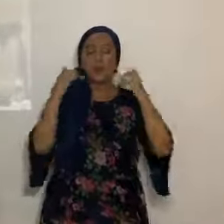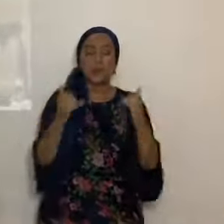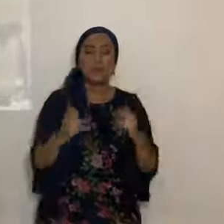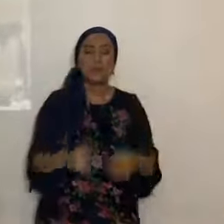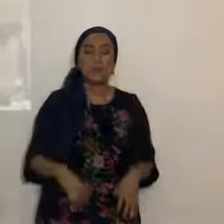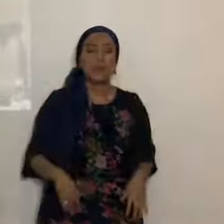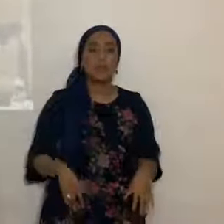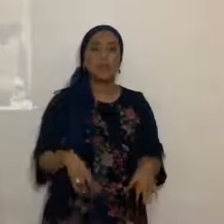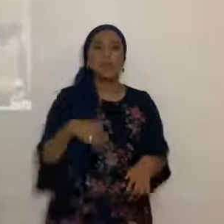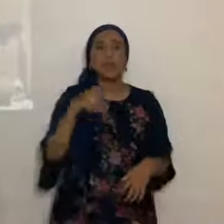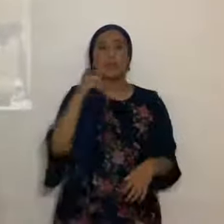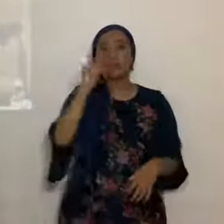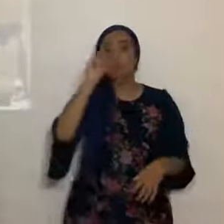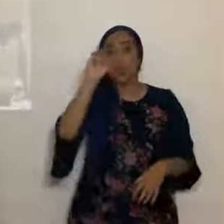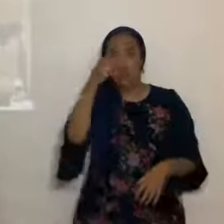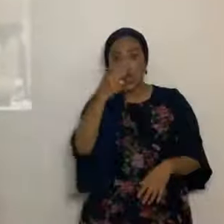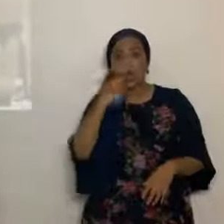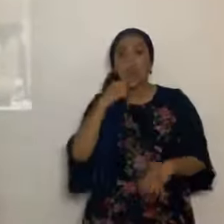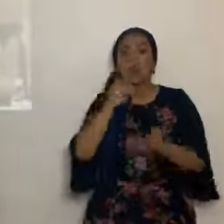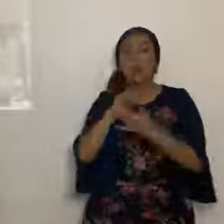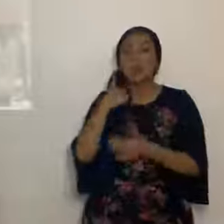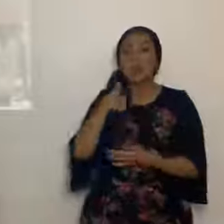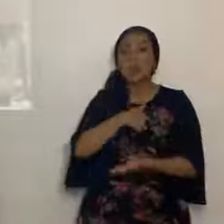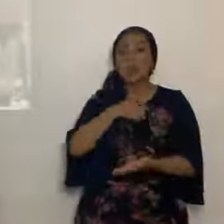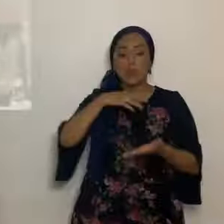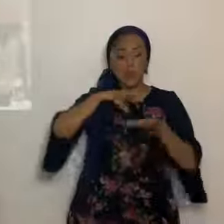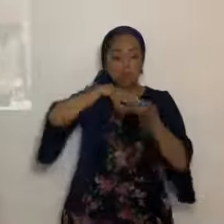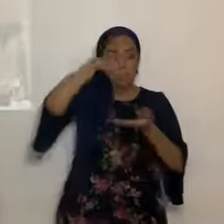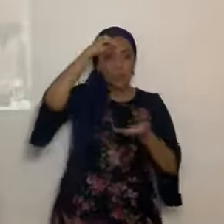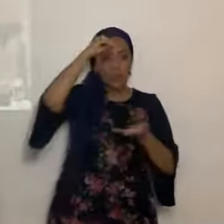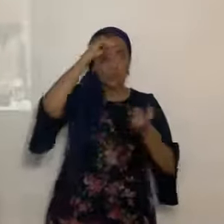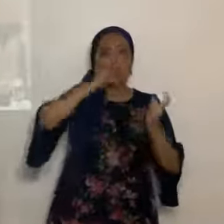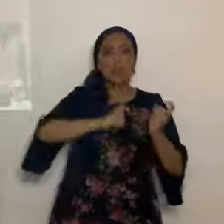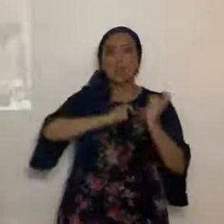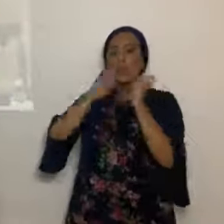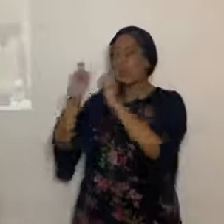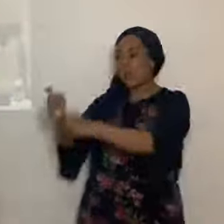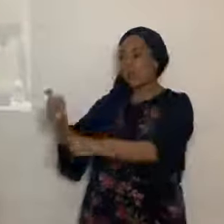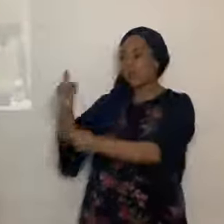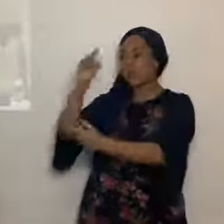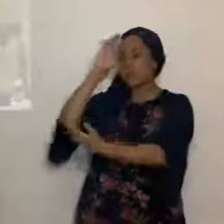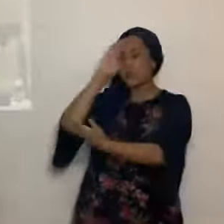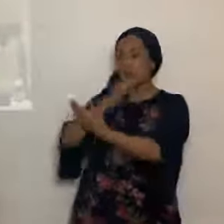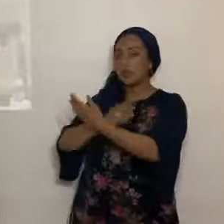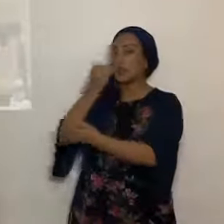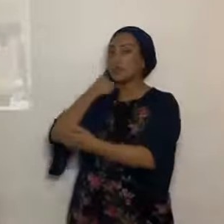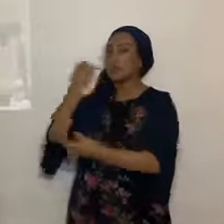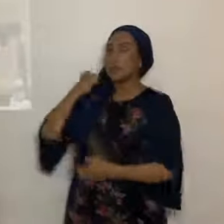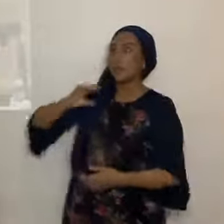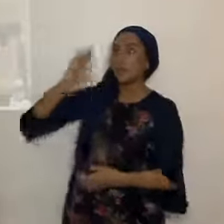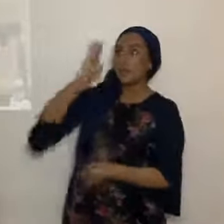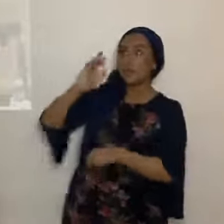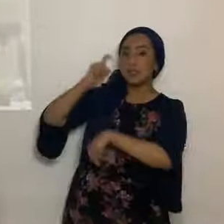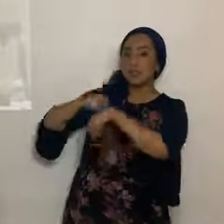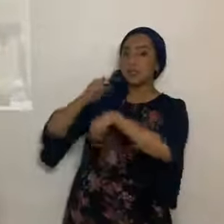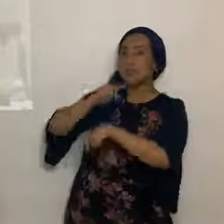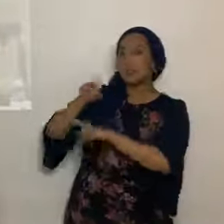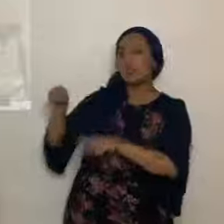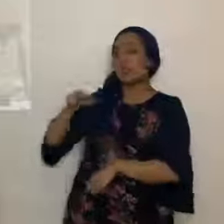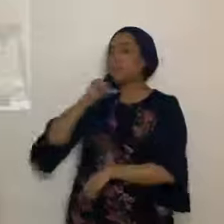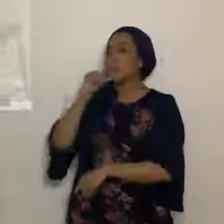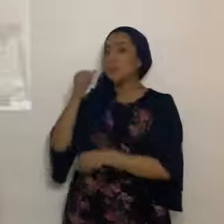la misma Torah que nosotros estudiamos fue dada a los hijos de Israel en aquel tiempo, pero no